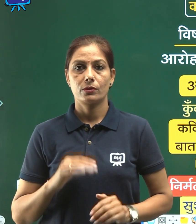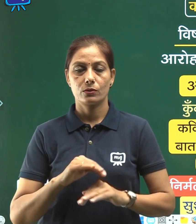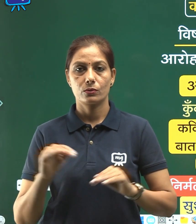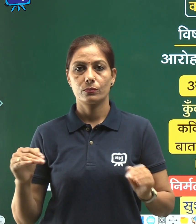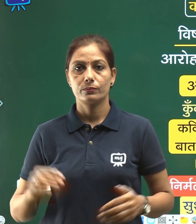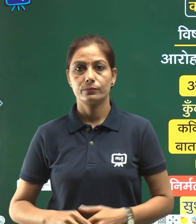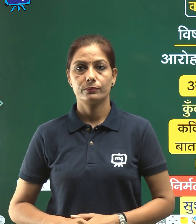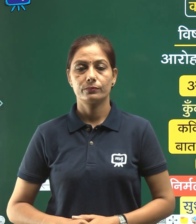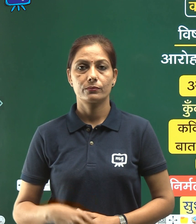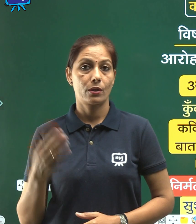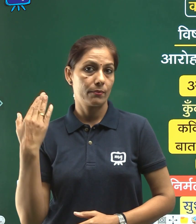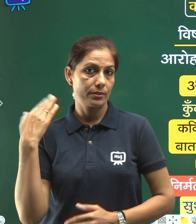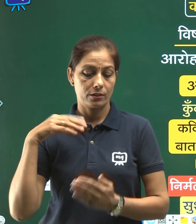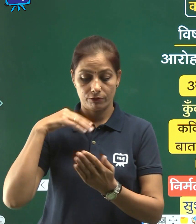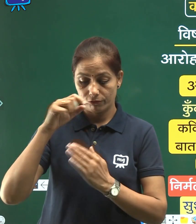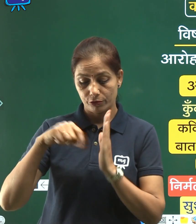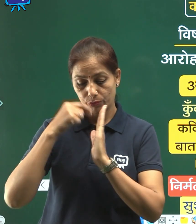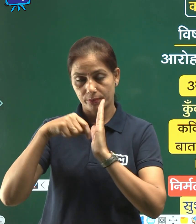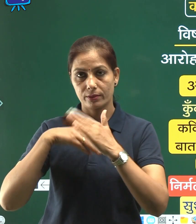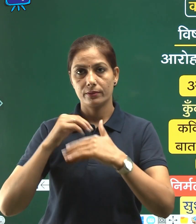बच्चों, पिछले वीडियो में